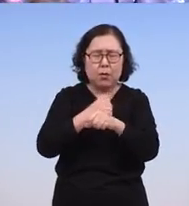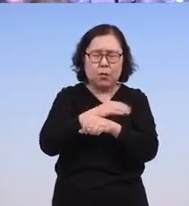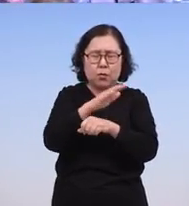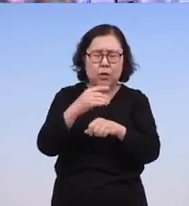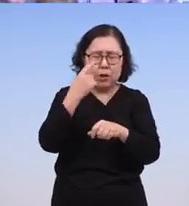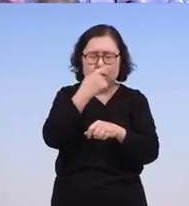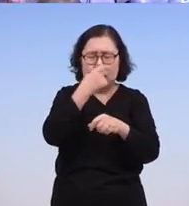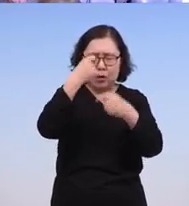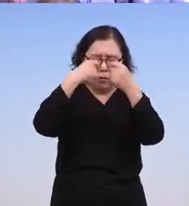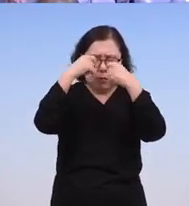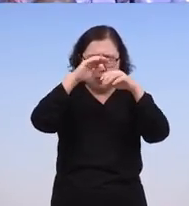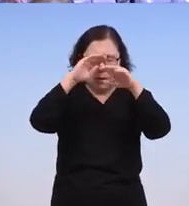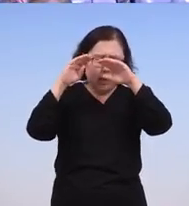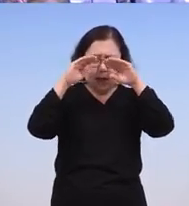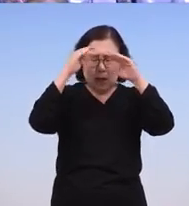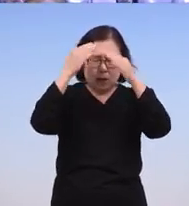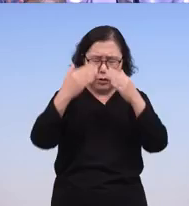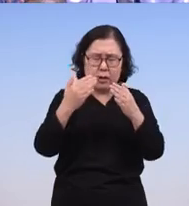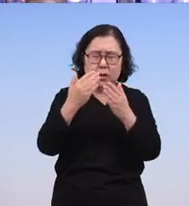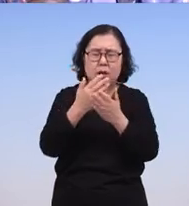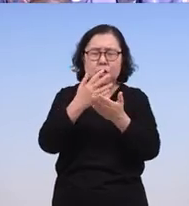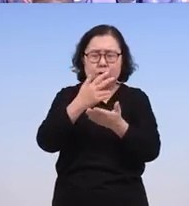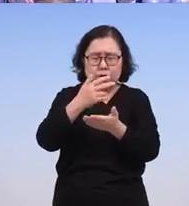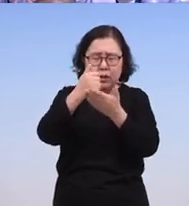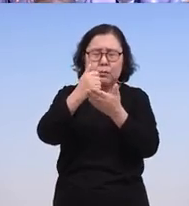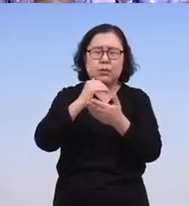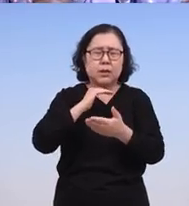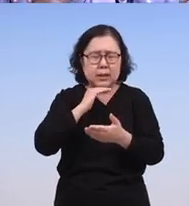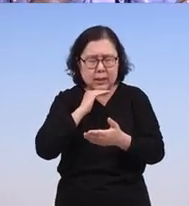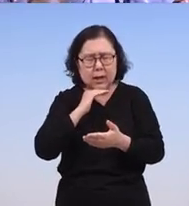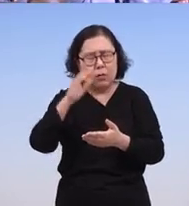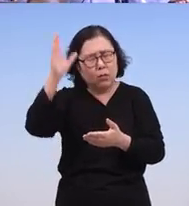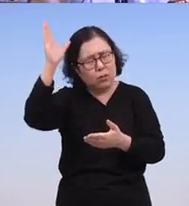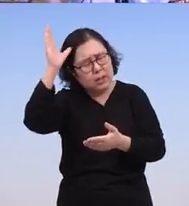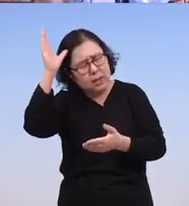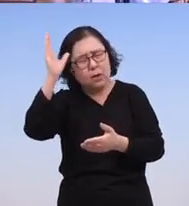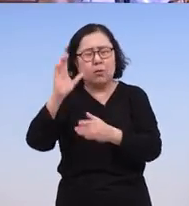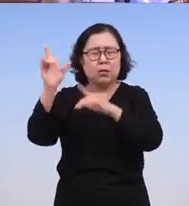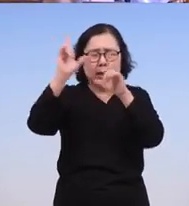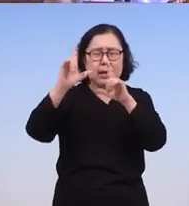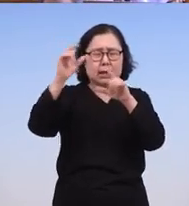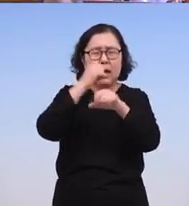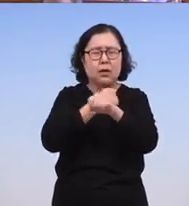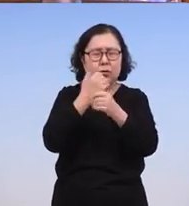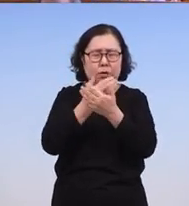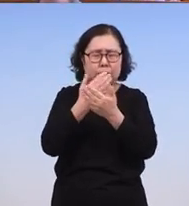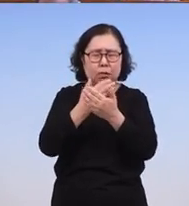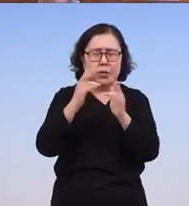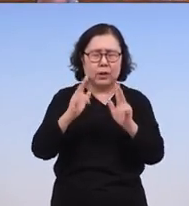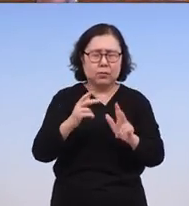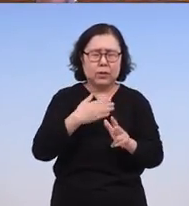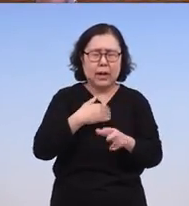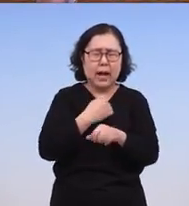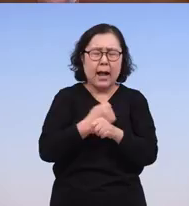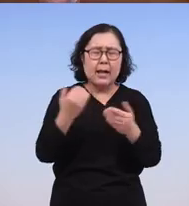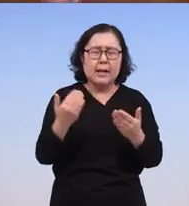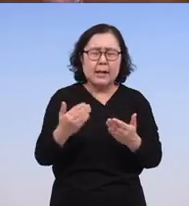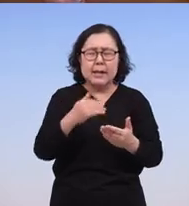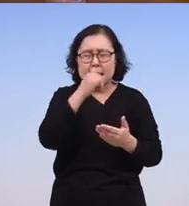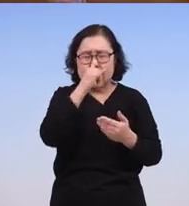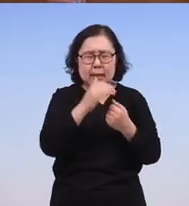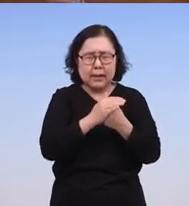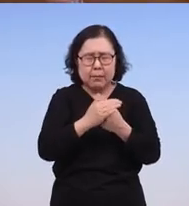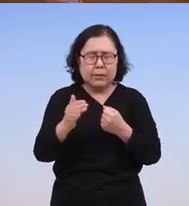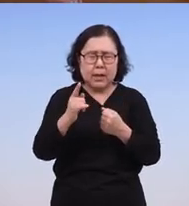눈물을 닦아주시는 주님의 다스리심을 기대하며 살아가기를 원하고, 하나님, 오늘 할 일이 있어 오늘